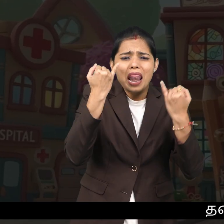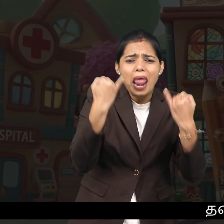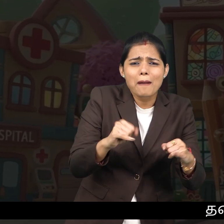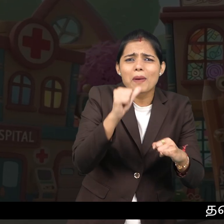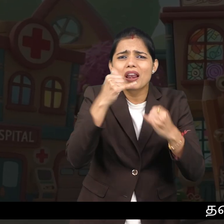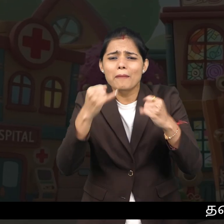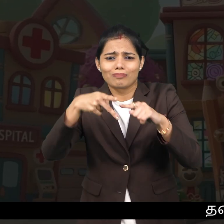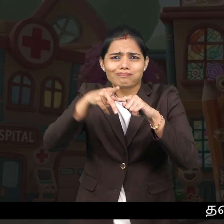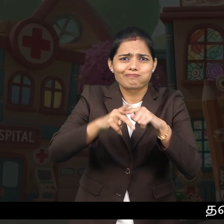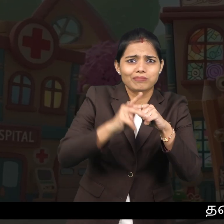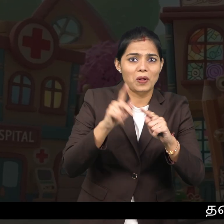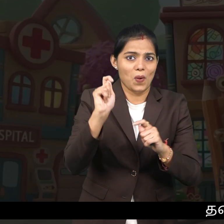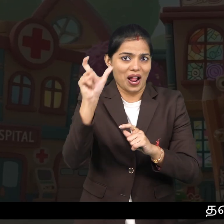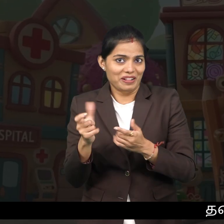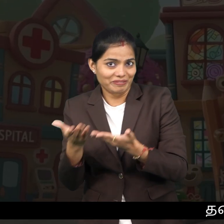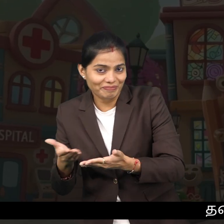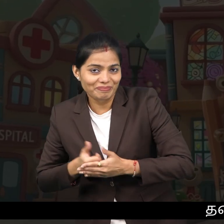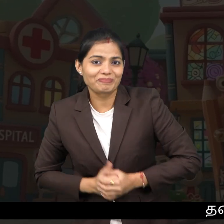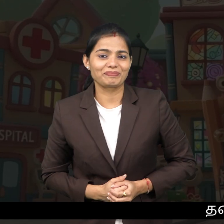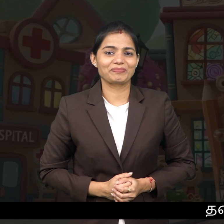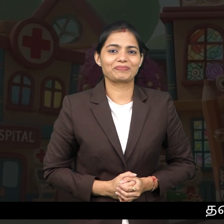தண்ணீர் சேவைகள்,